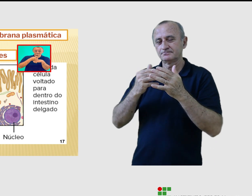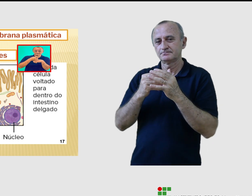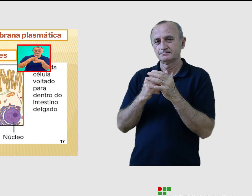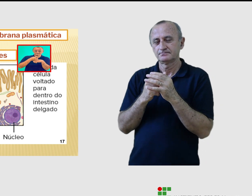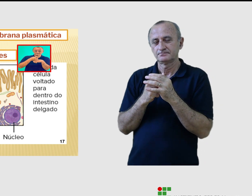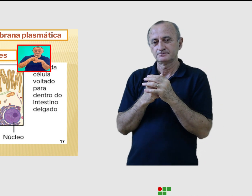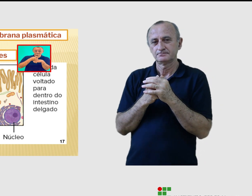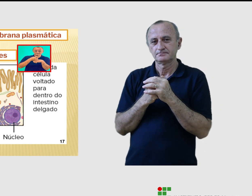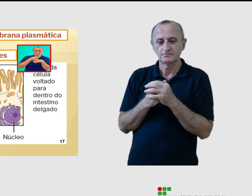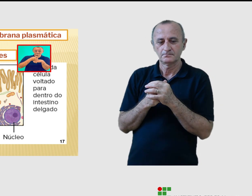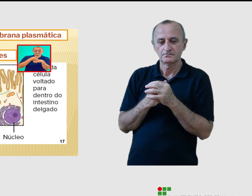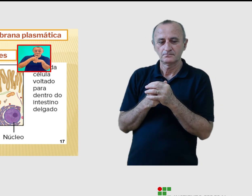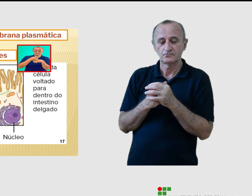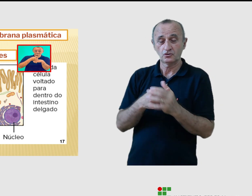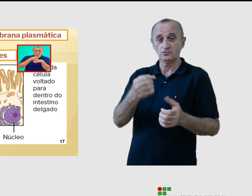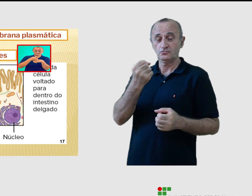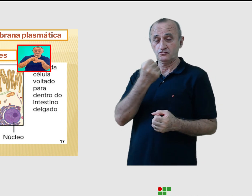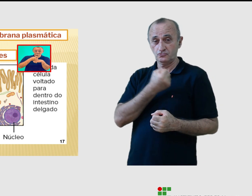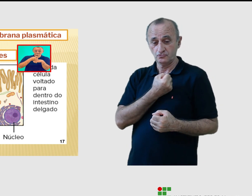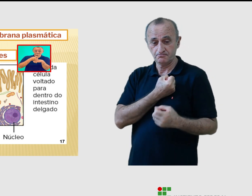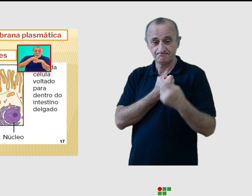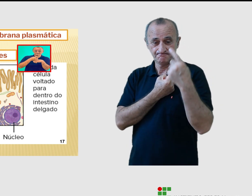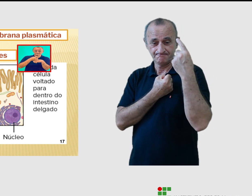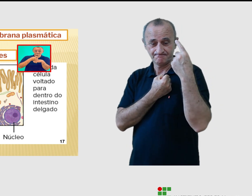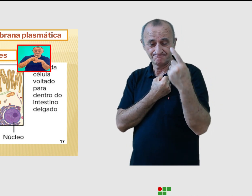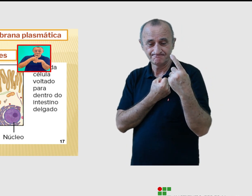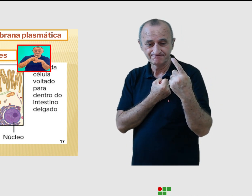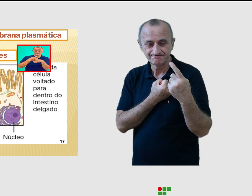Vamos agora aprender 4 delas.